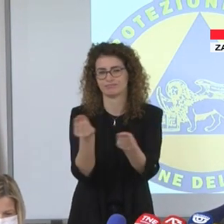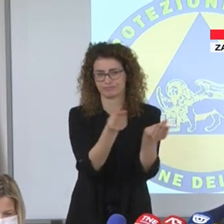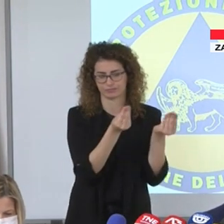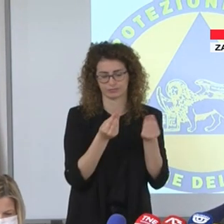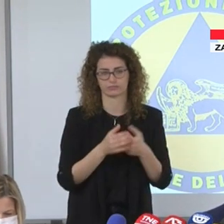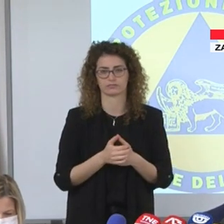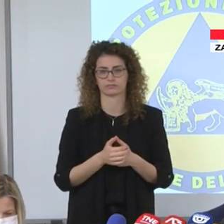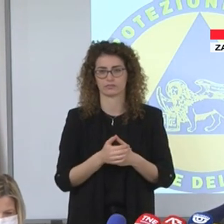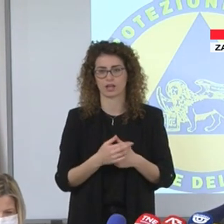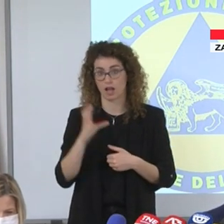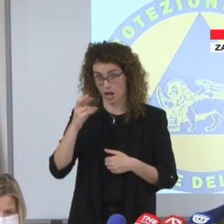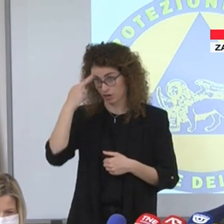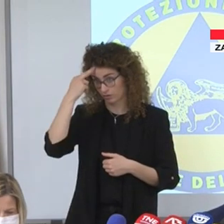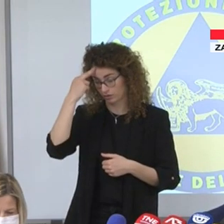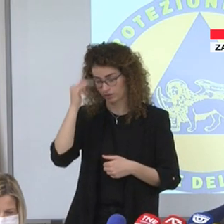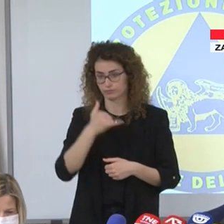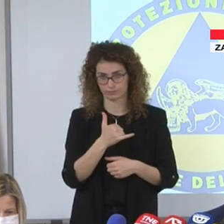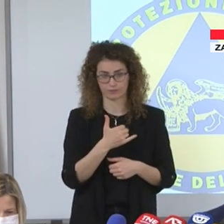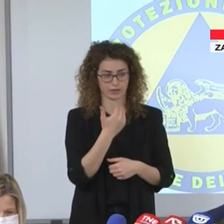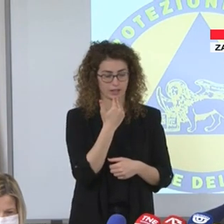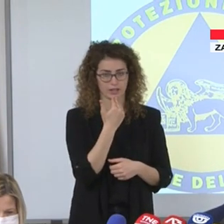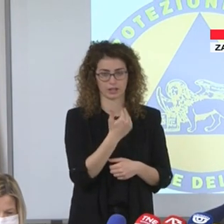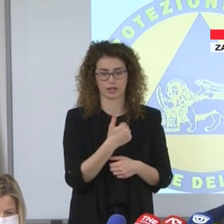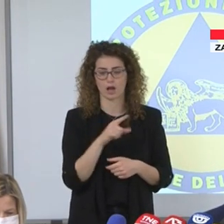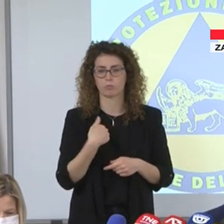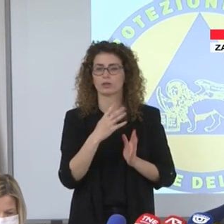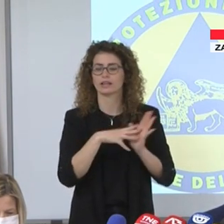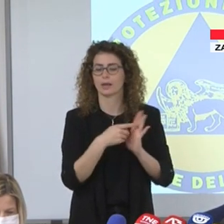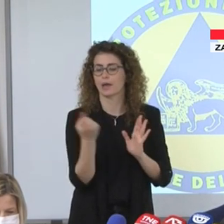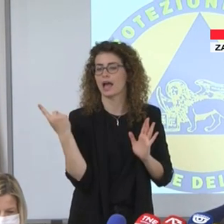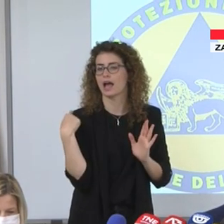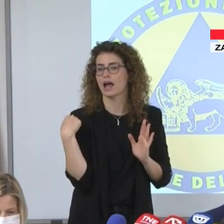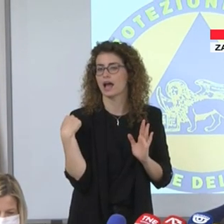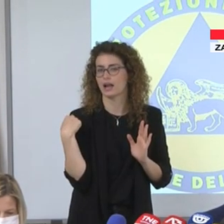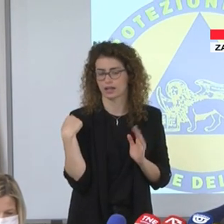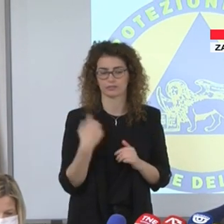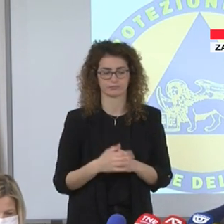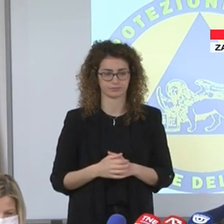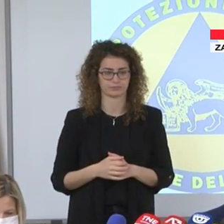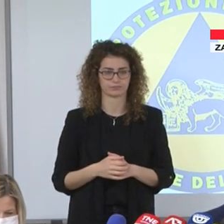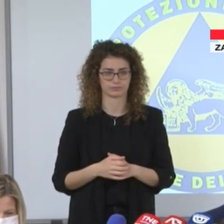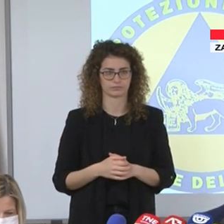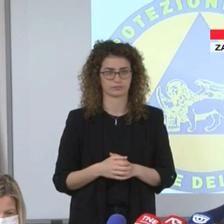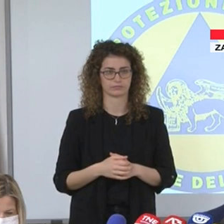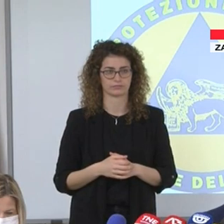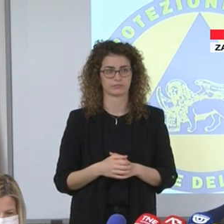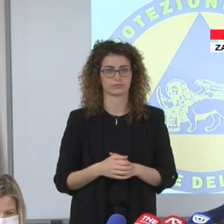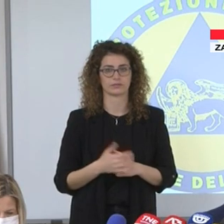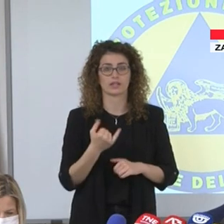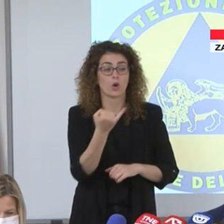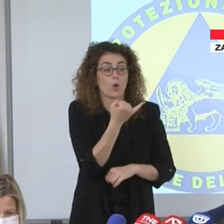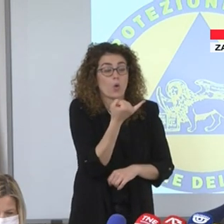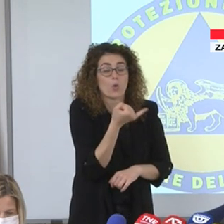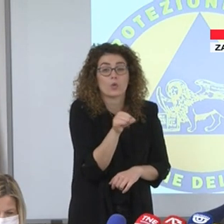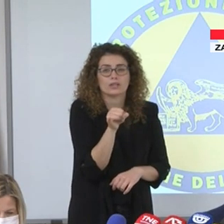mandiamo. Ti ricordi, Carlo? Sì, grazie. Sì, anche quella tabella di prima che avevate illustrato. Grazie. Sì, un'ultima cosa al